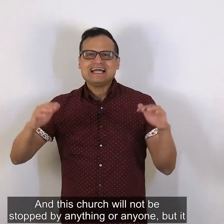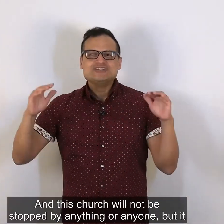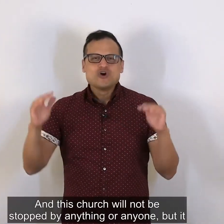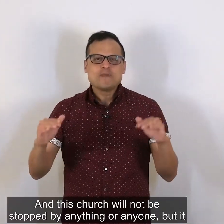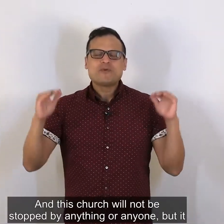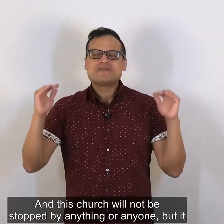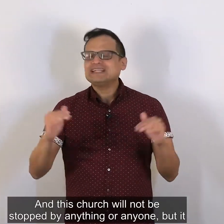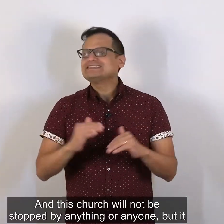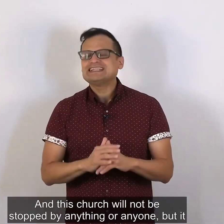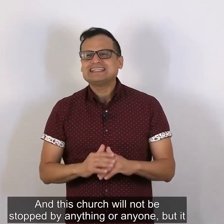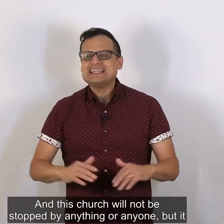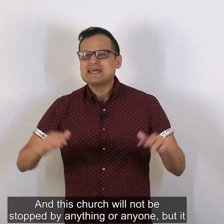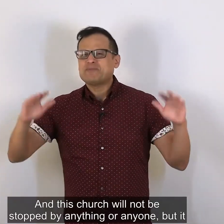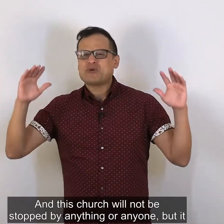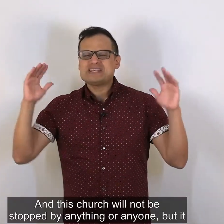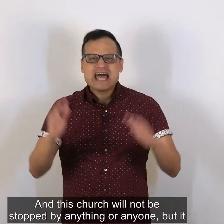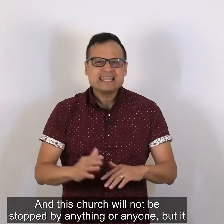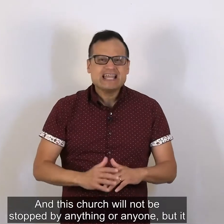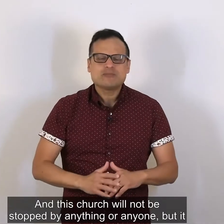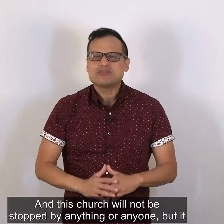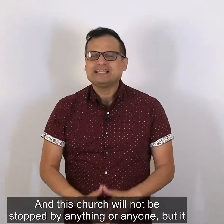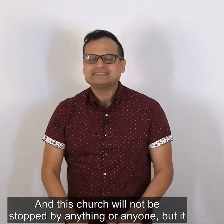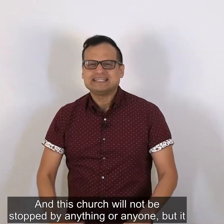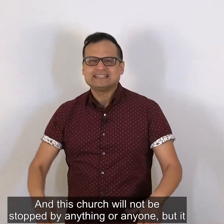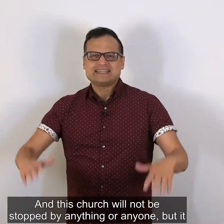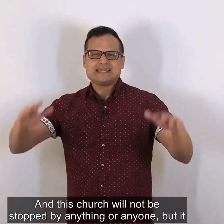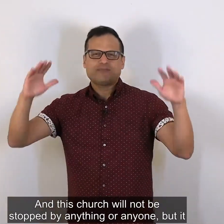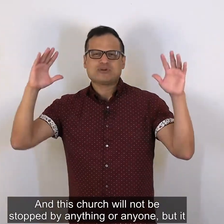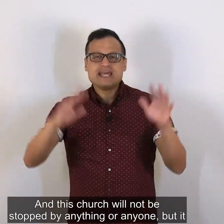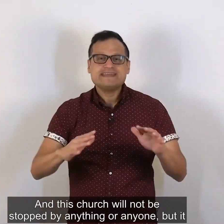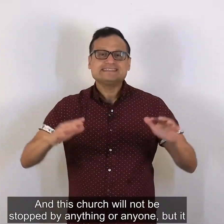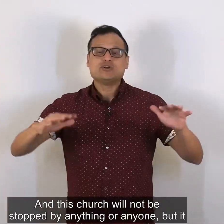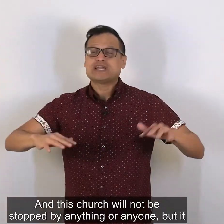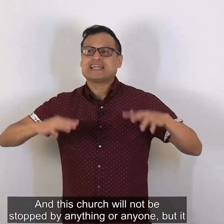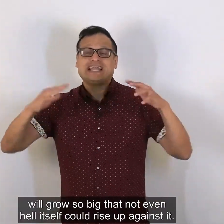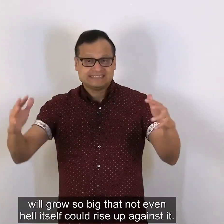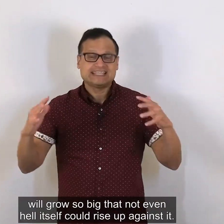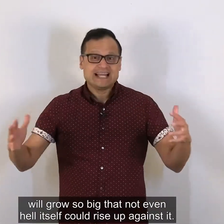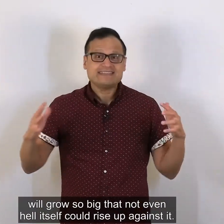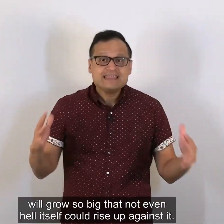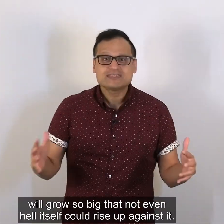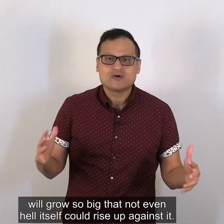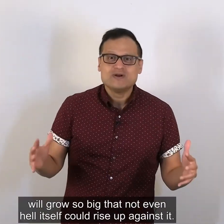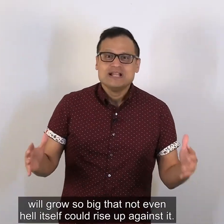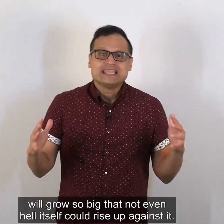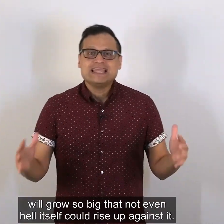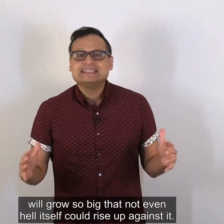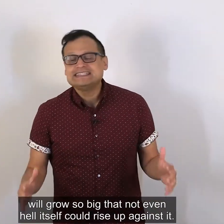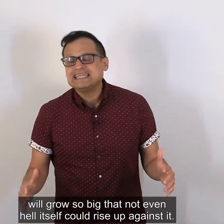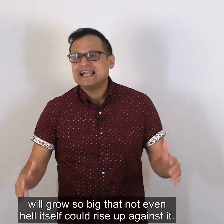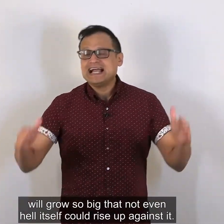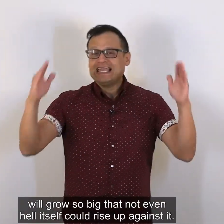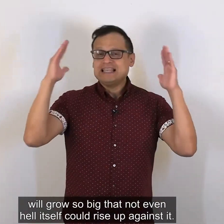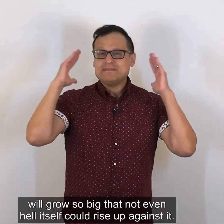no podrá ser detenida por nada, no podrá ser detenida por nadie, sino que crecerá tanto que ni siquiera el